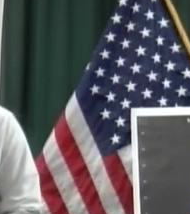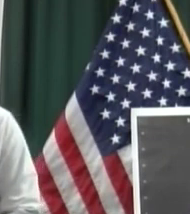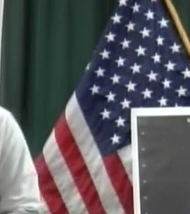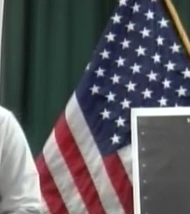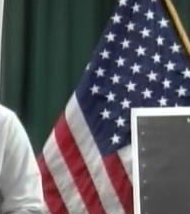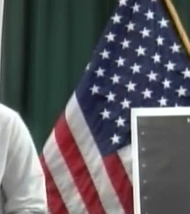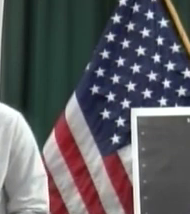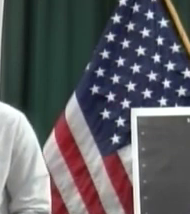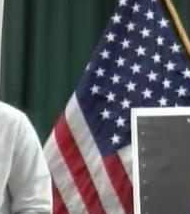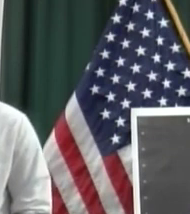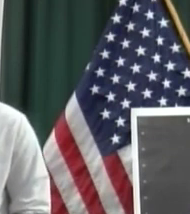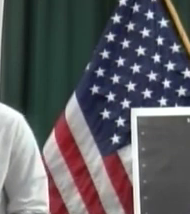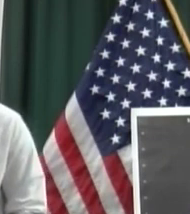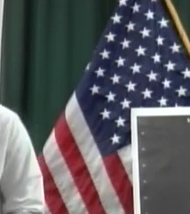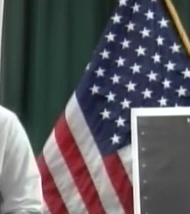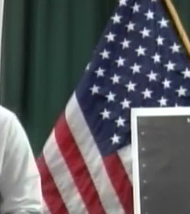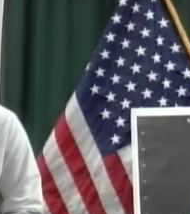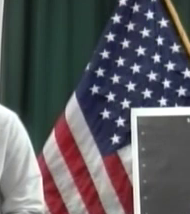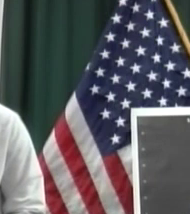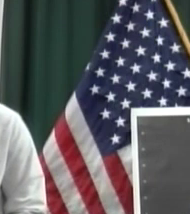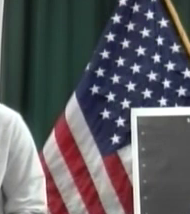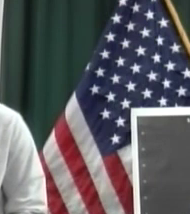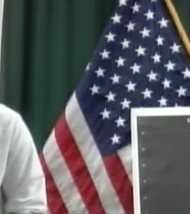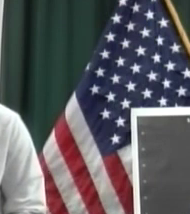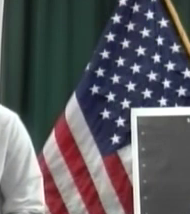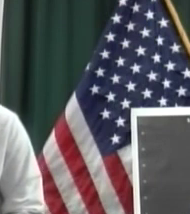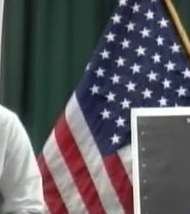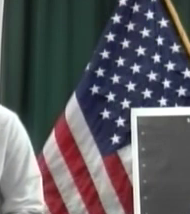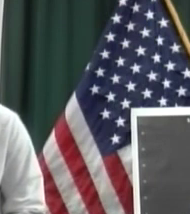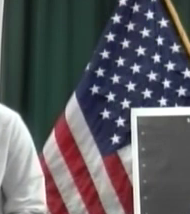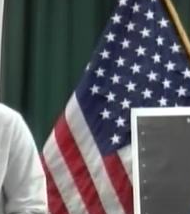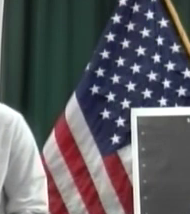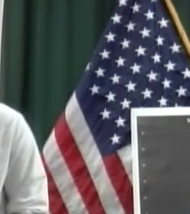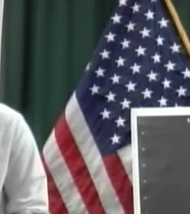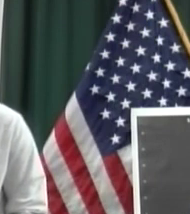prepareseminole.org, o también puedes llamar al número